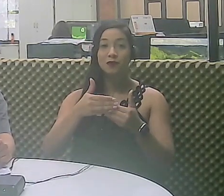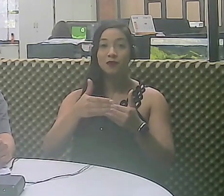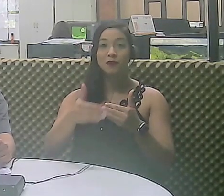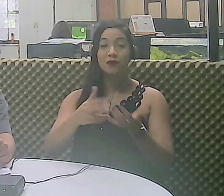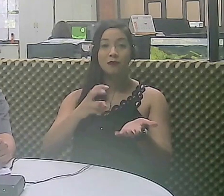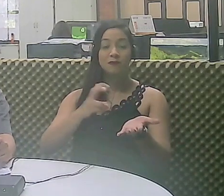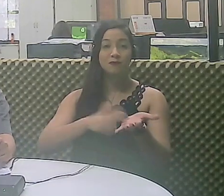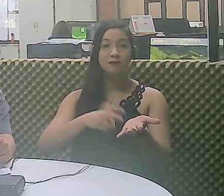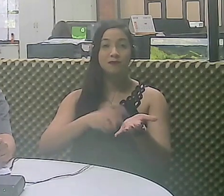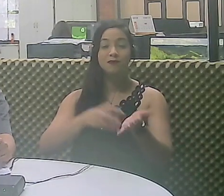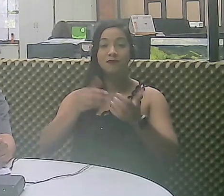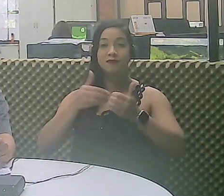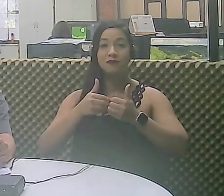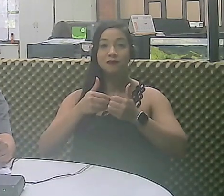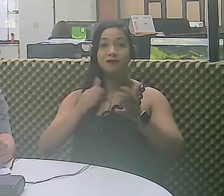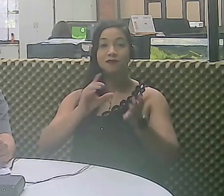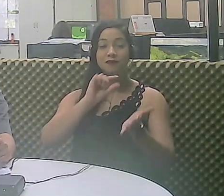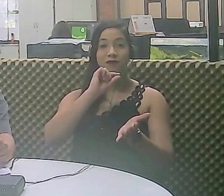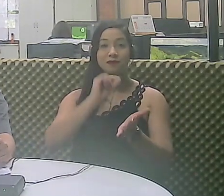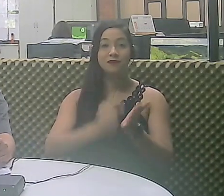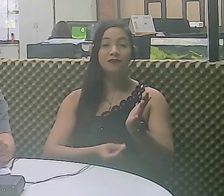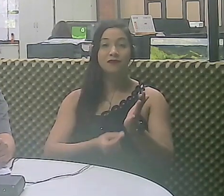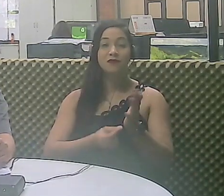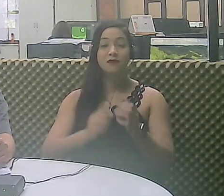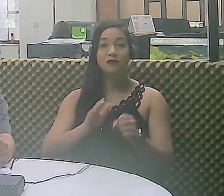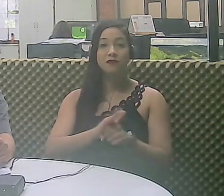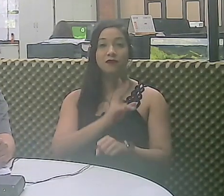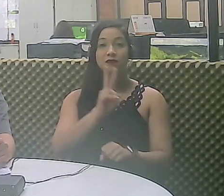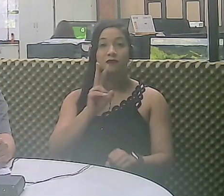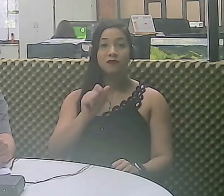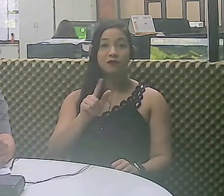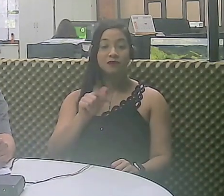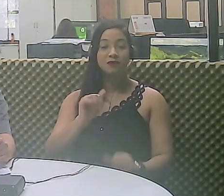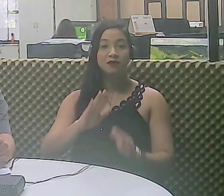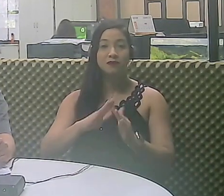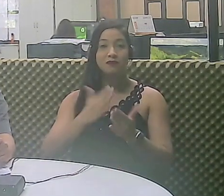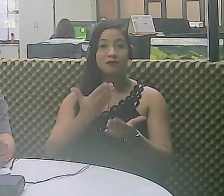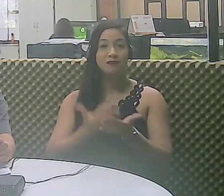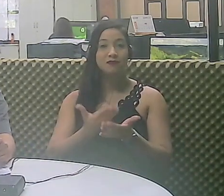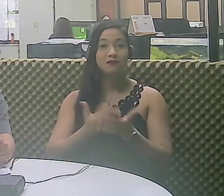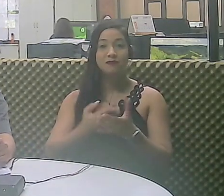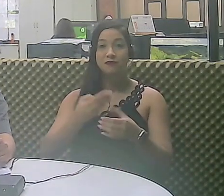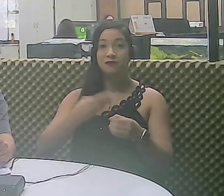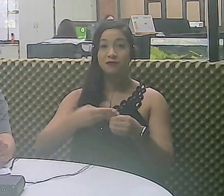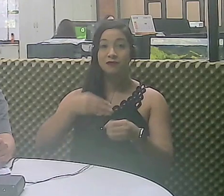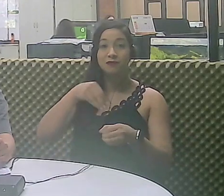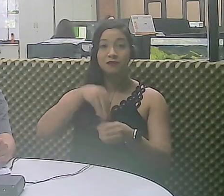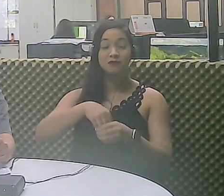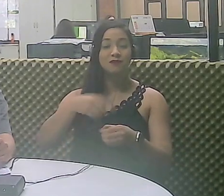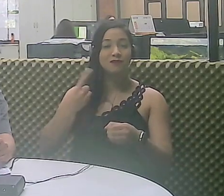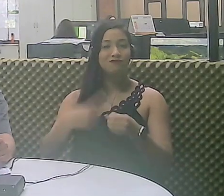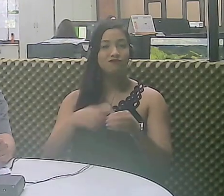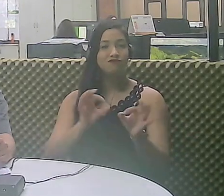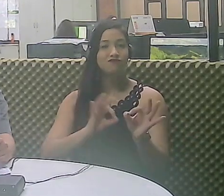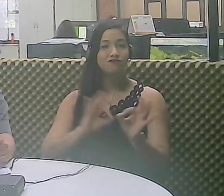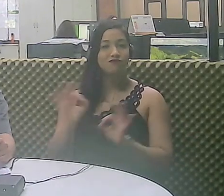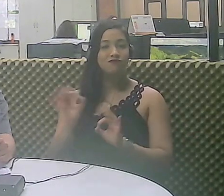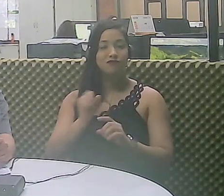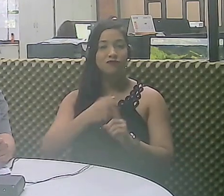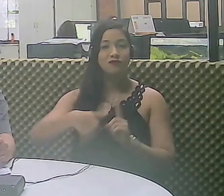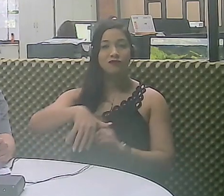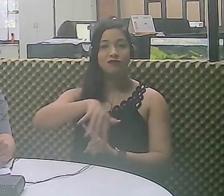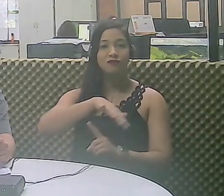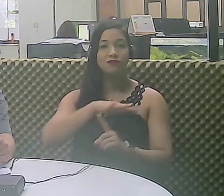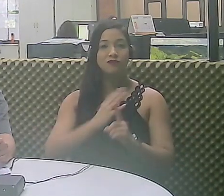nesta manhã a abertura das inscrições para o preenchimento de vagas nas escolas municipais urbanas, organizações da